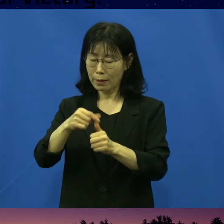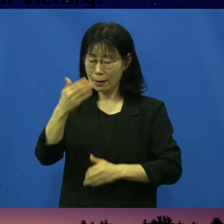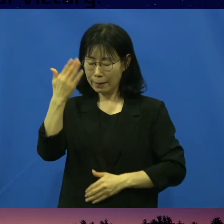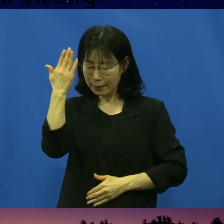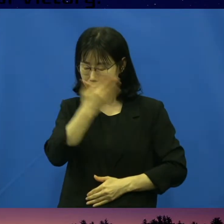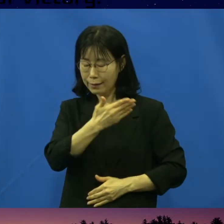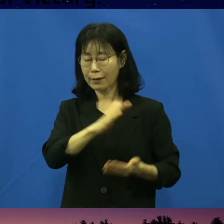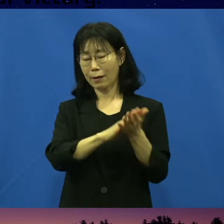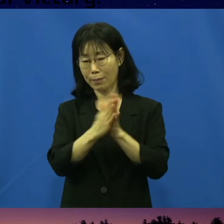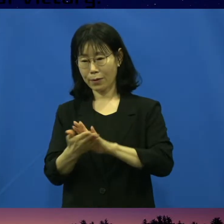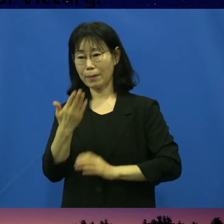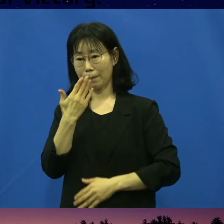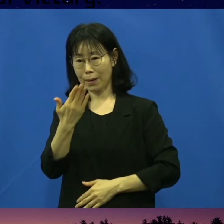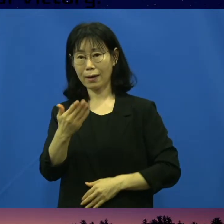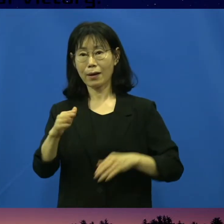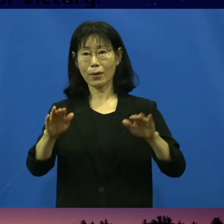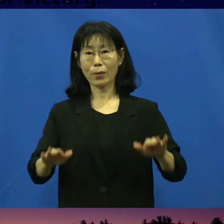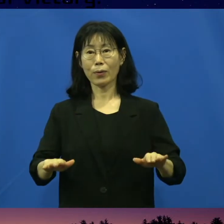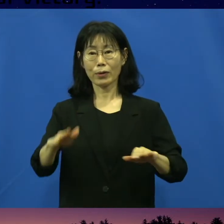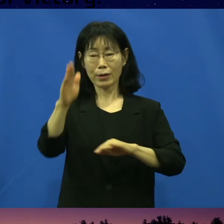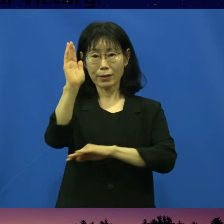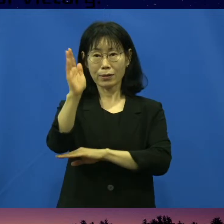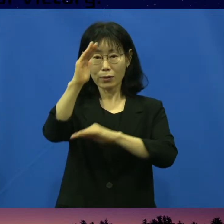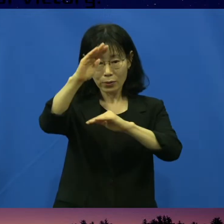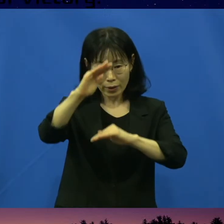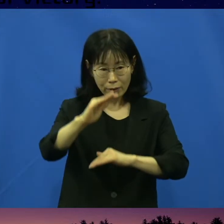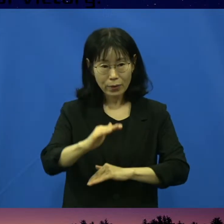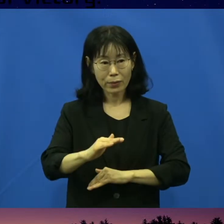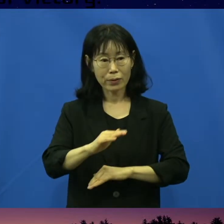스토리는 구원을 잘 설명해 주는 그림이에요.